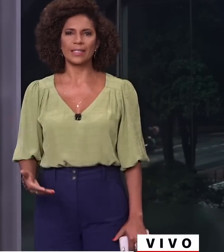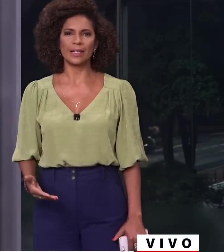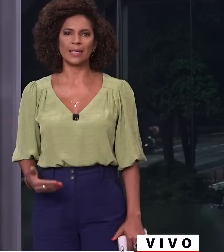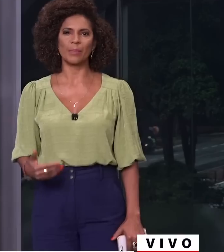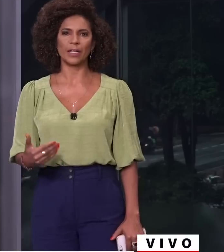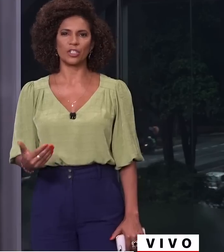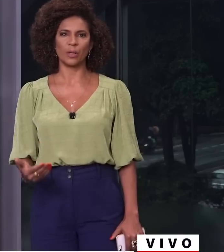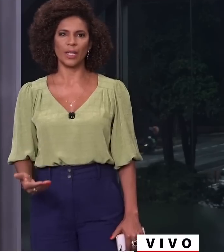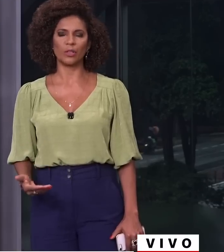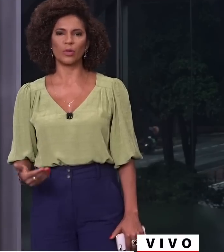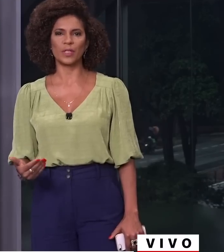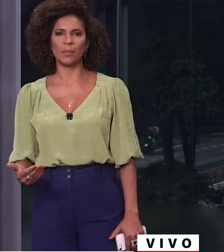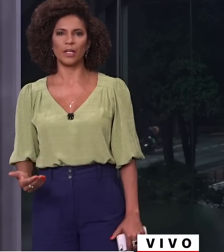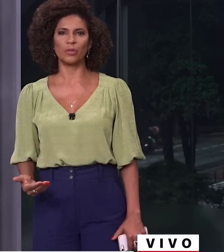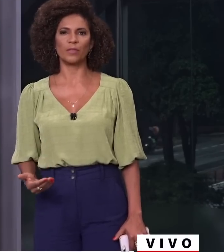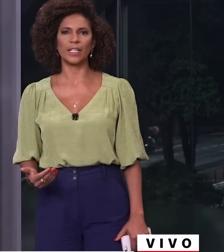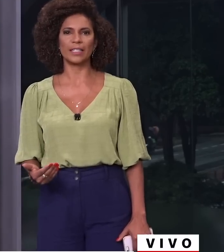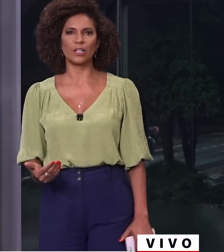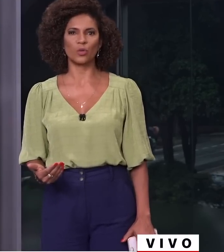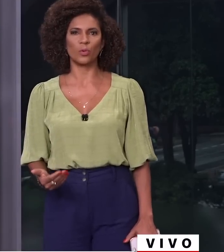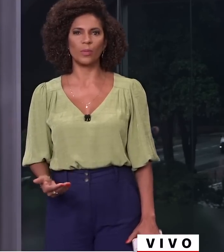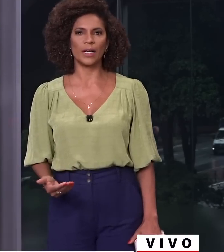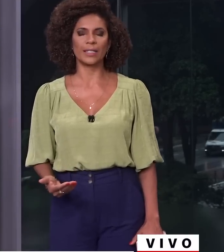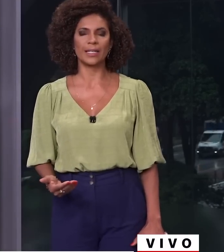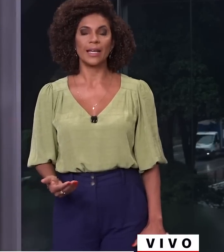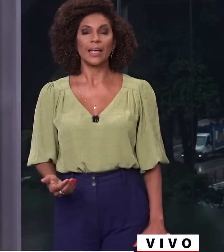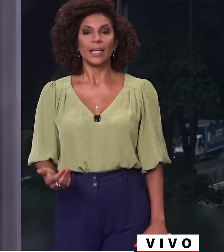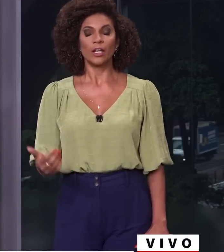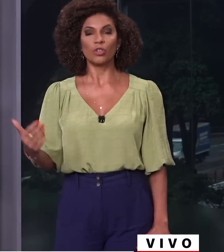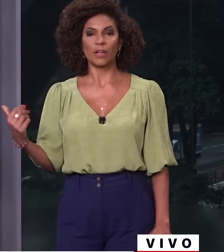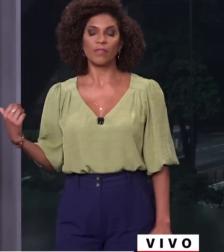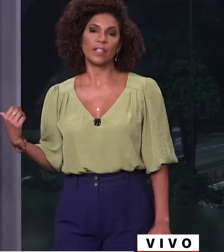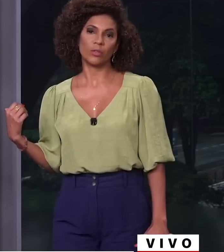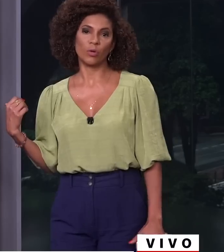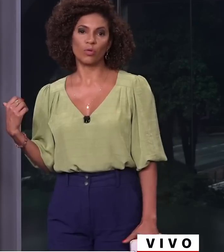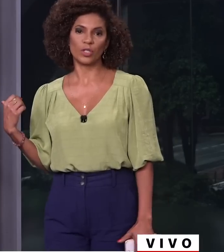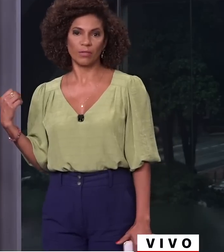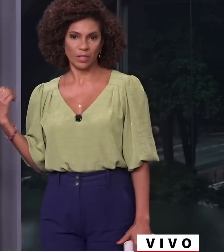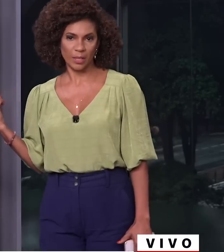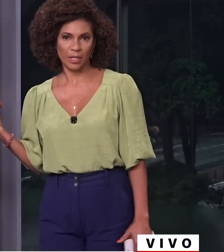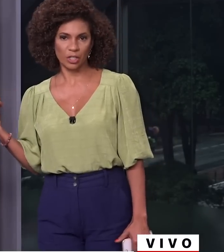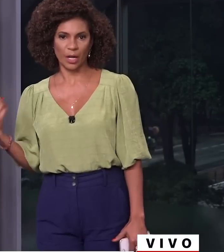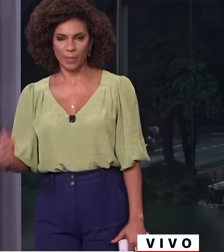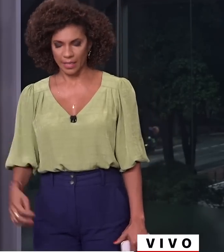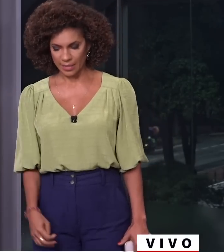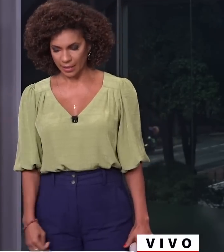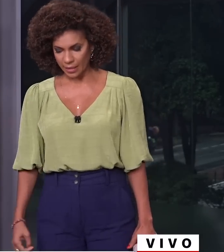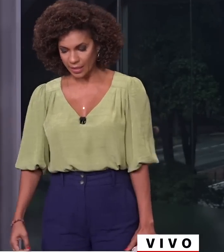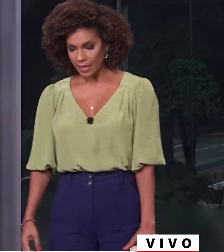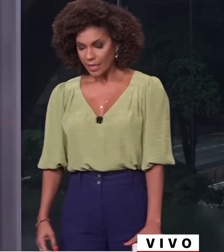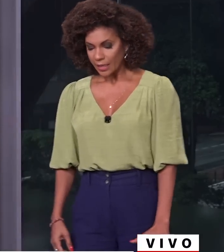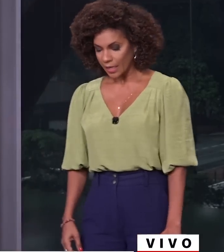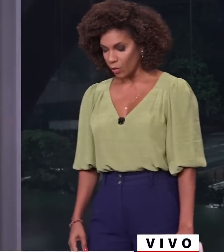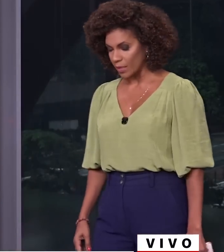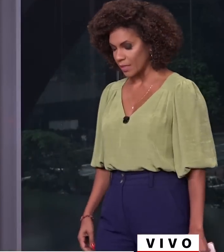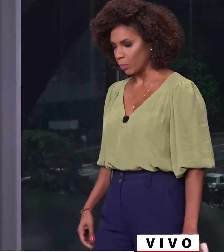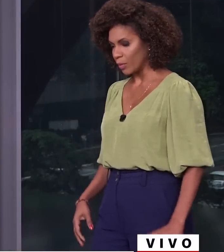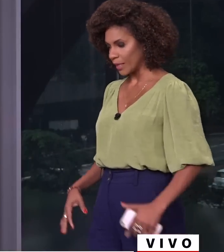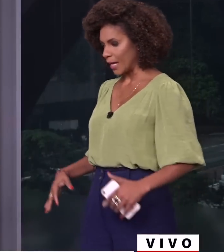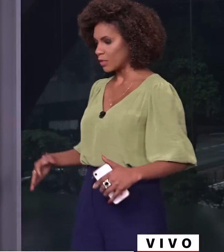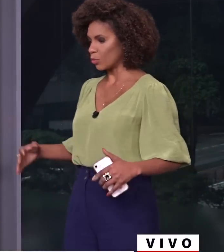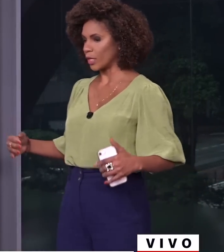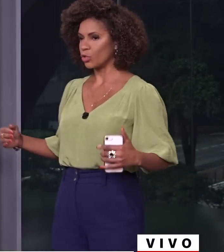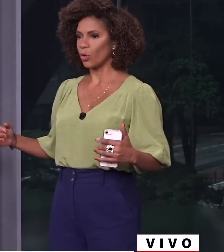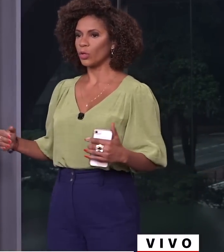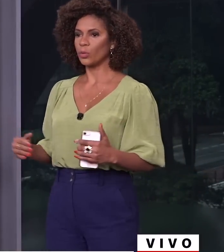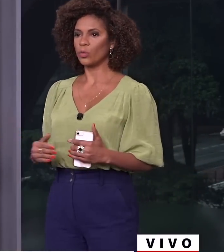especialistas em planejamento orçamento e Finanças Públicas e eu estava falando com o Gusttavo Lima e que já aparece aqui que é um exemplo